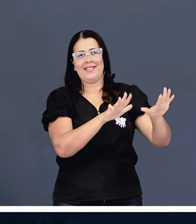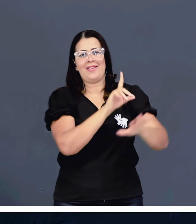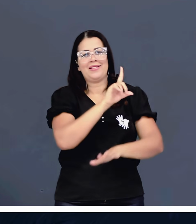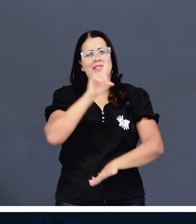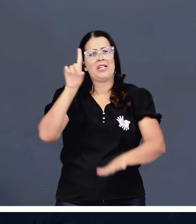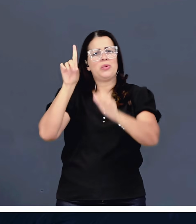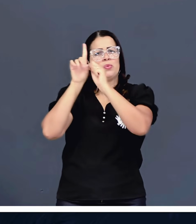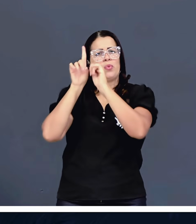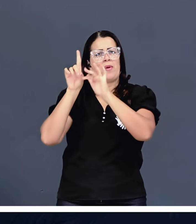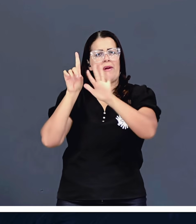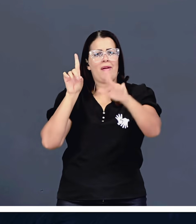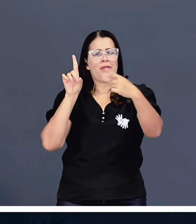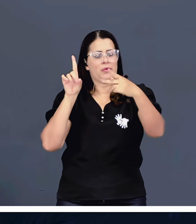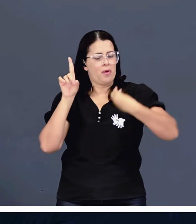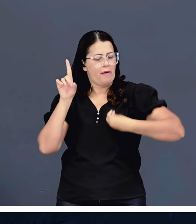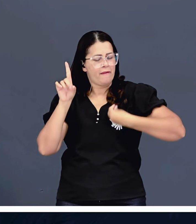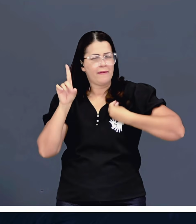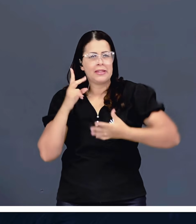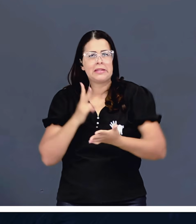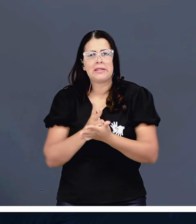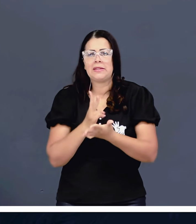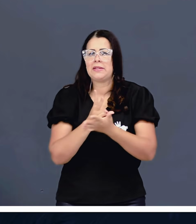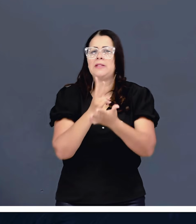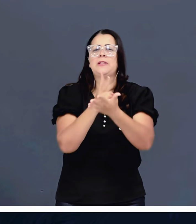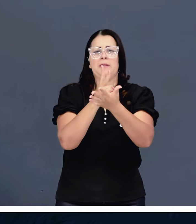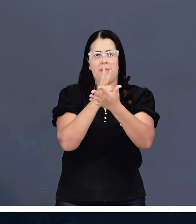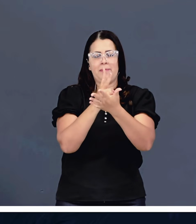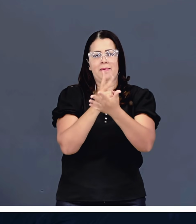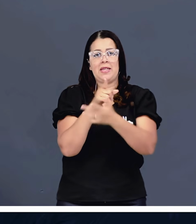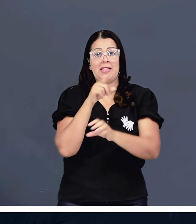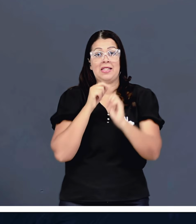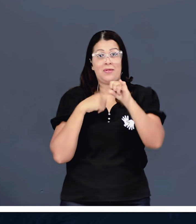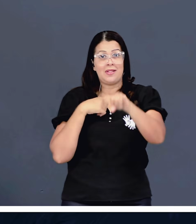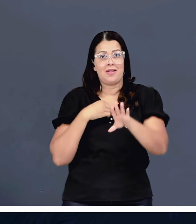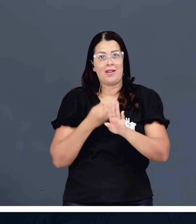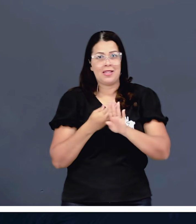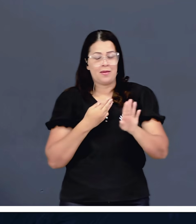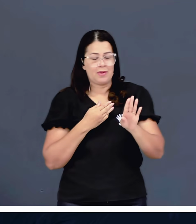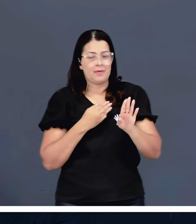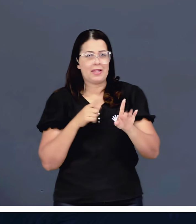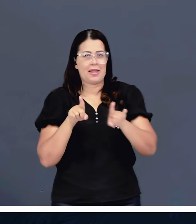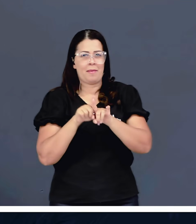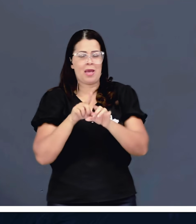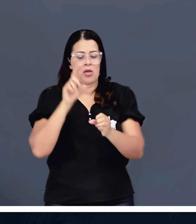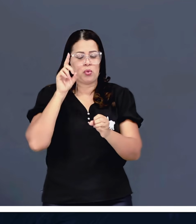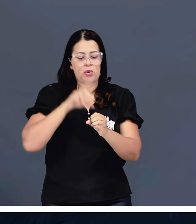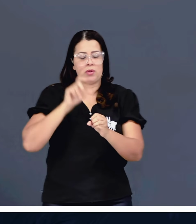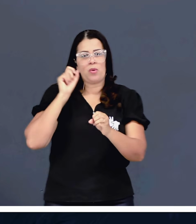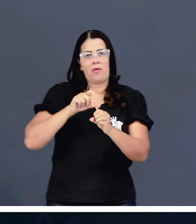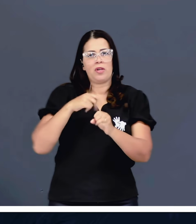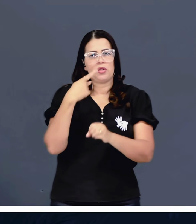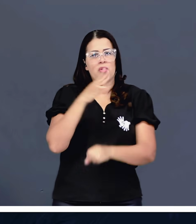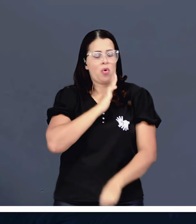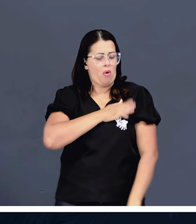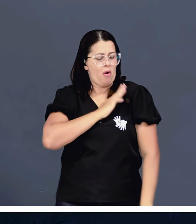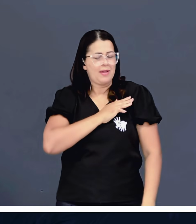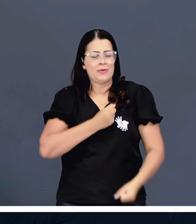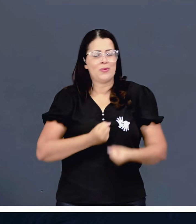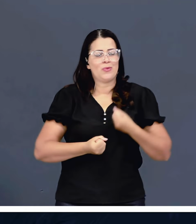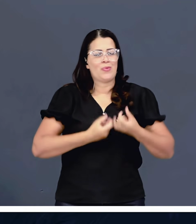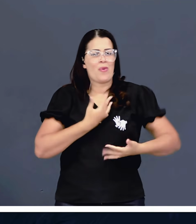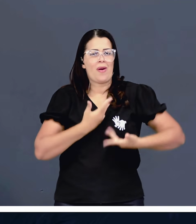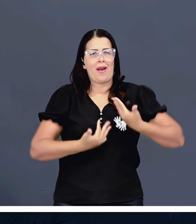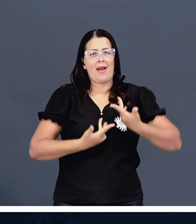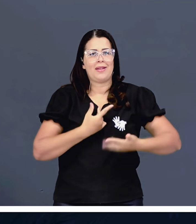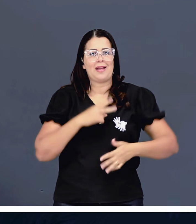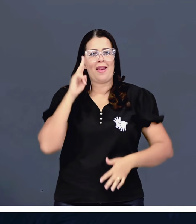Deus esteja guardando a sua vida em todo o tempo. Quando você estiver separando essa oferta, que o seu coração seja aquecido pelo